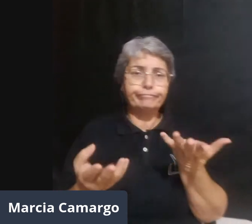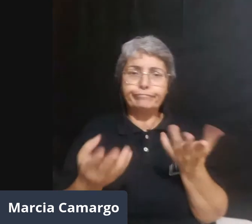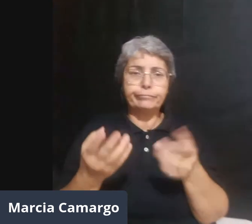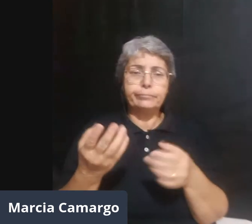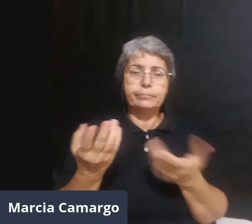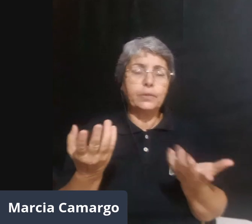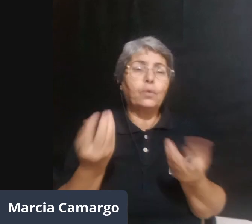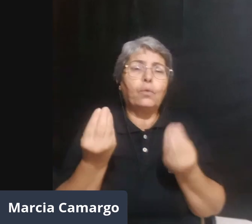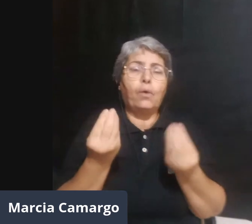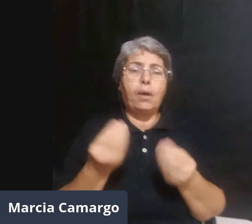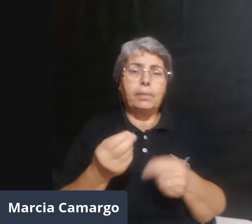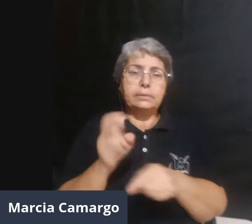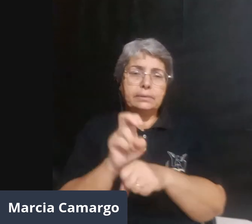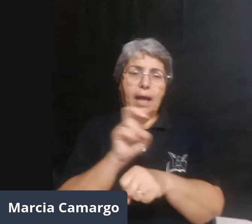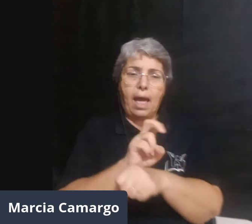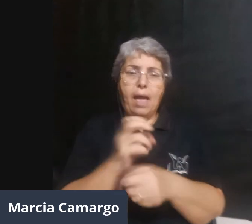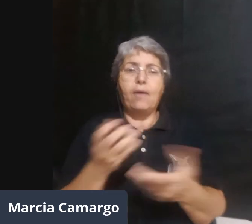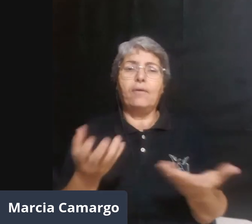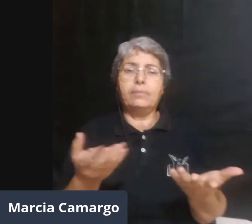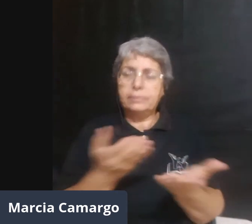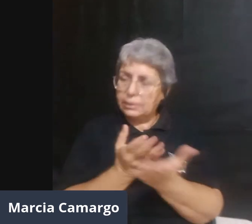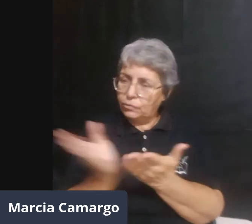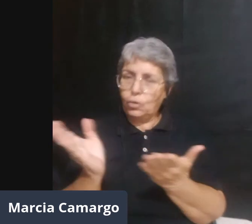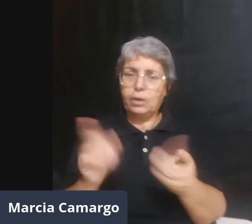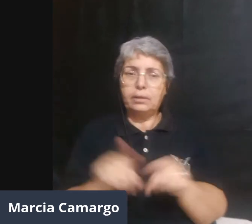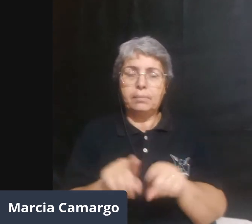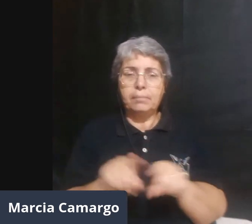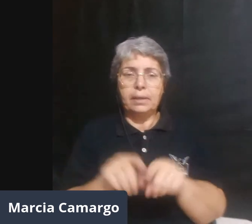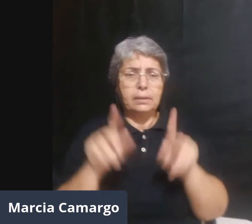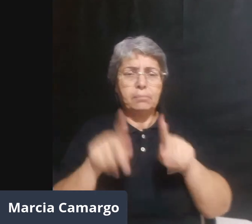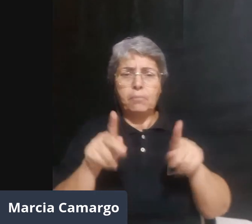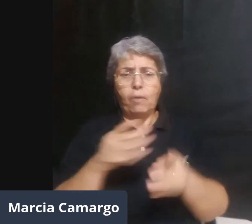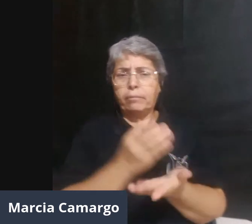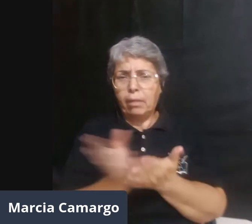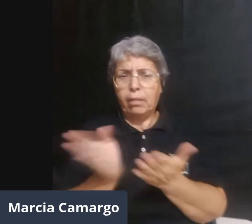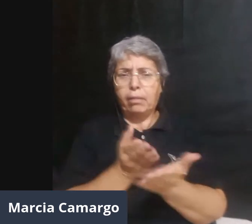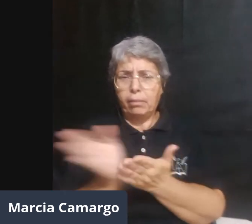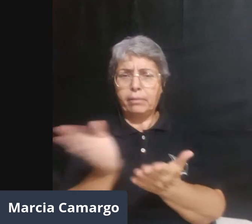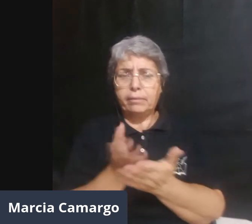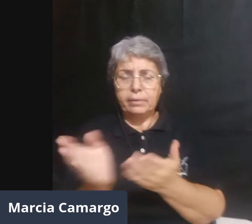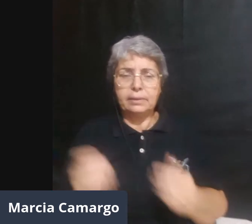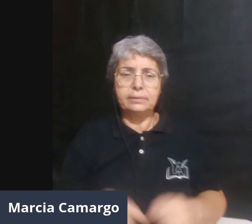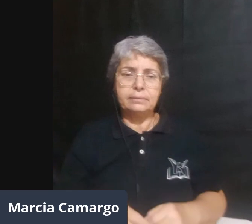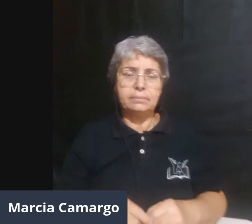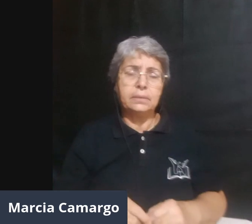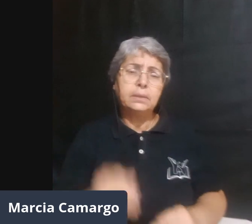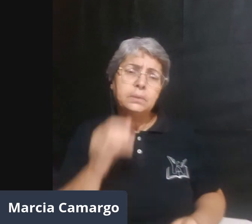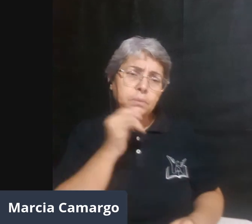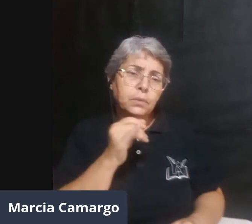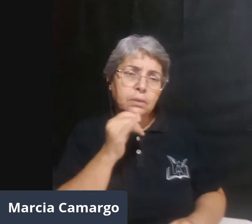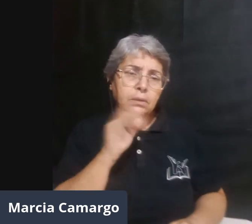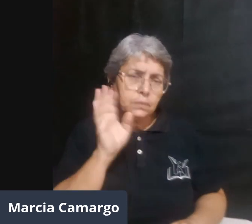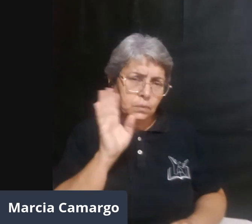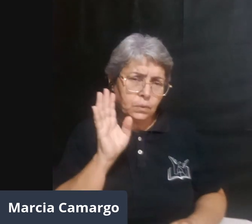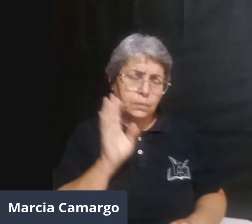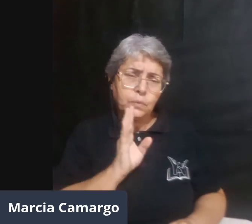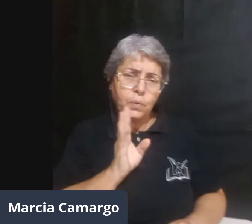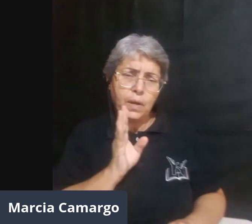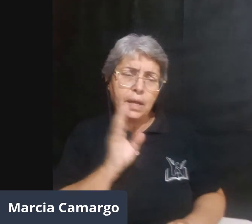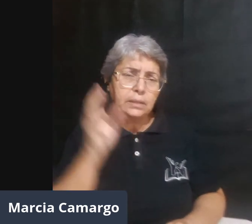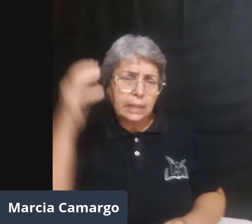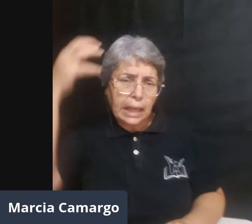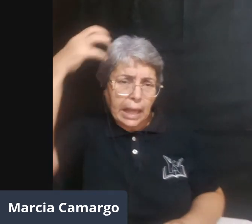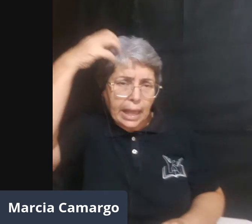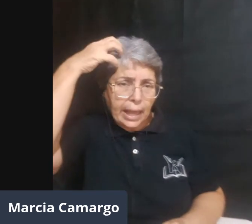também. Olhemos, por exemplo, a história dos reis de Israel. Deus permitiu que eles fizessem escolhas